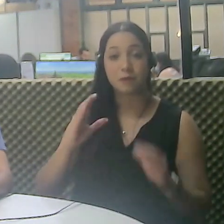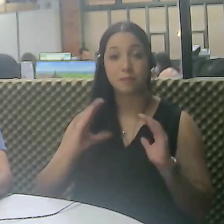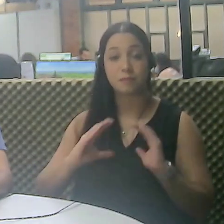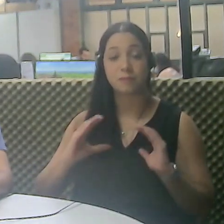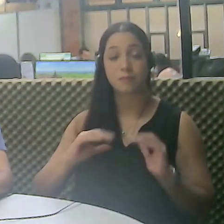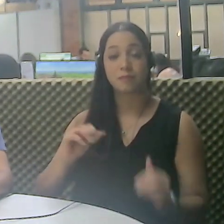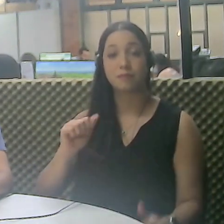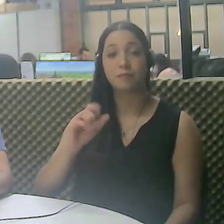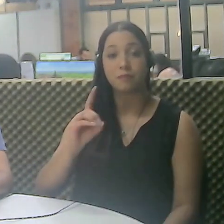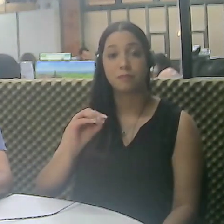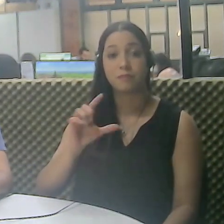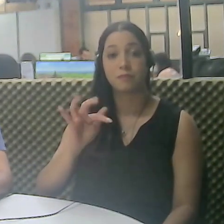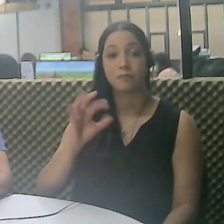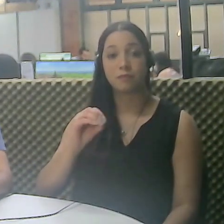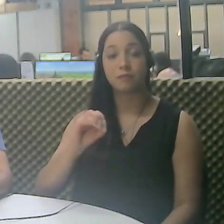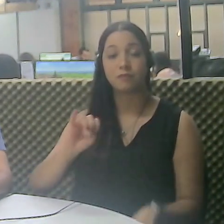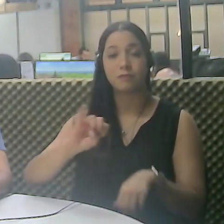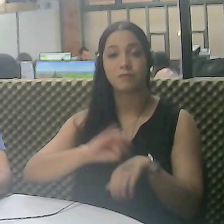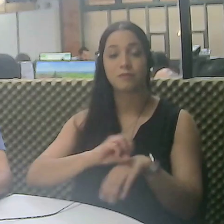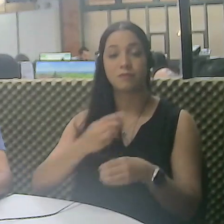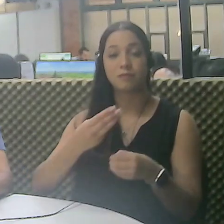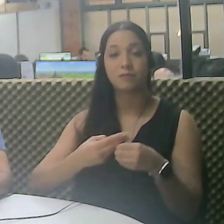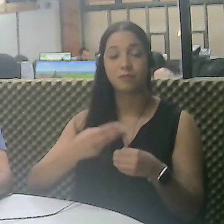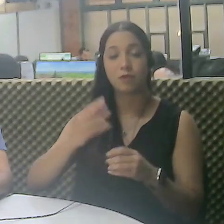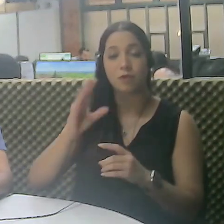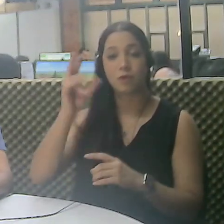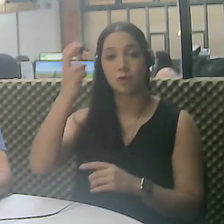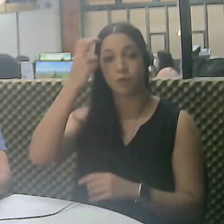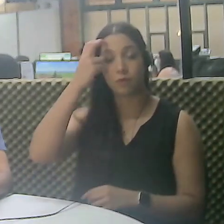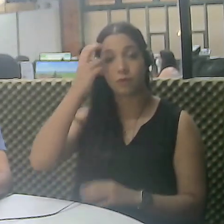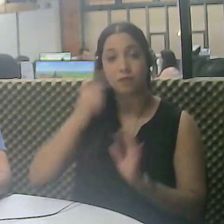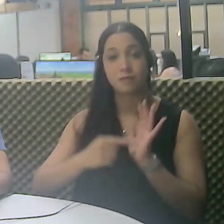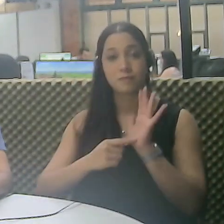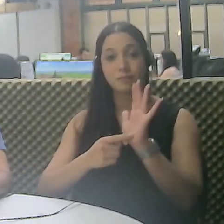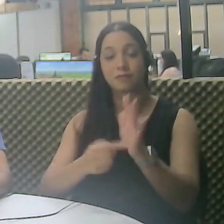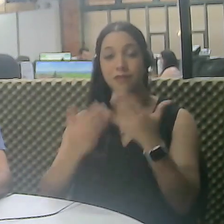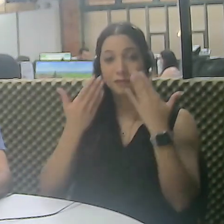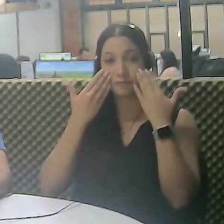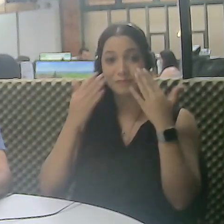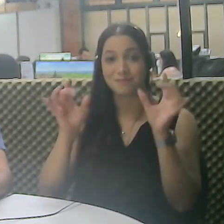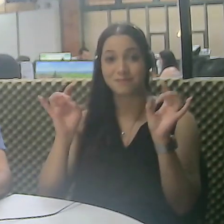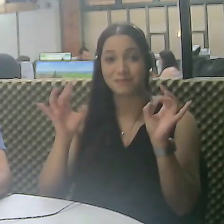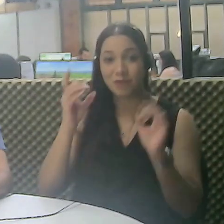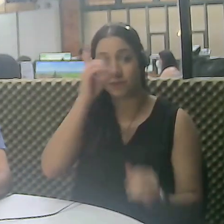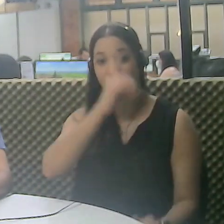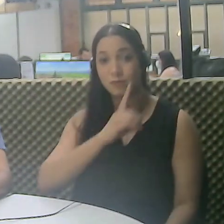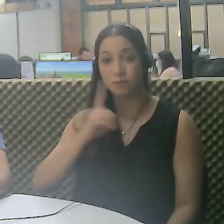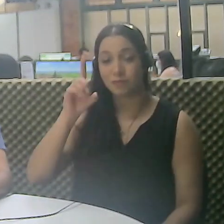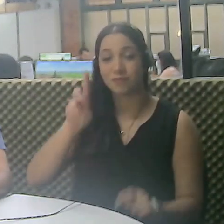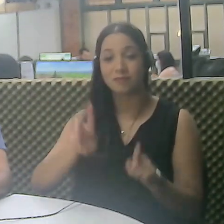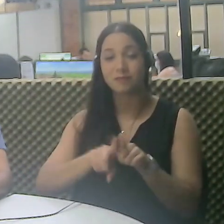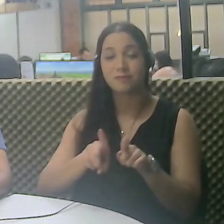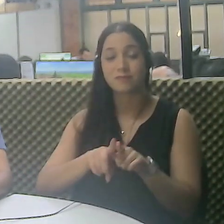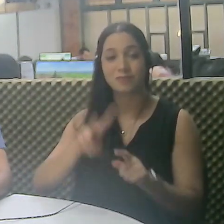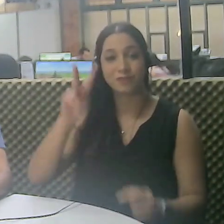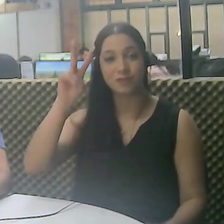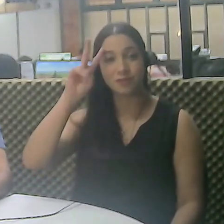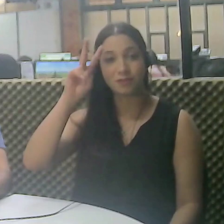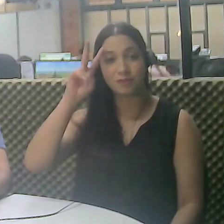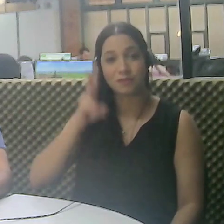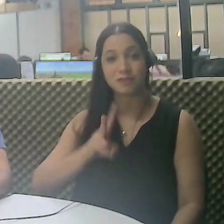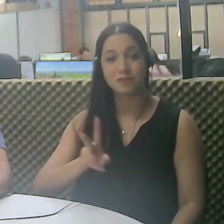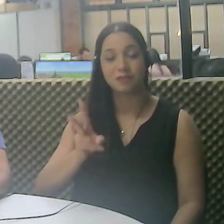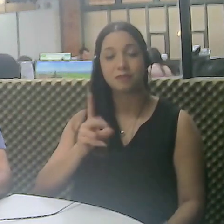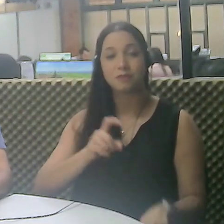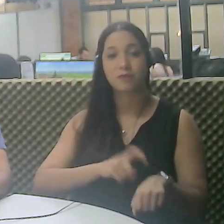Adolfo Fonseca. Já no Centro Municipal de Cultura, acontecerão apresentações especiais no domingo e também na segunda-feira, sempre